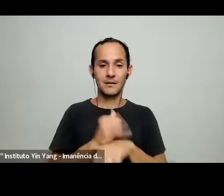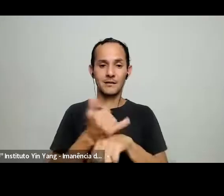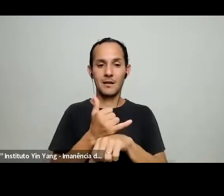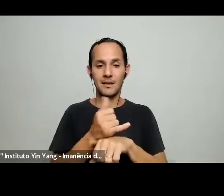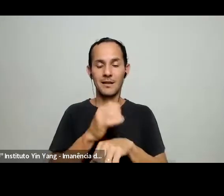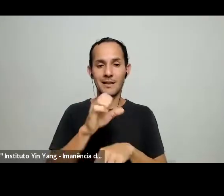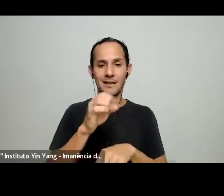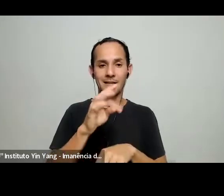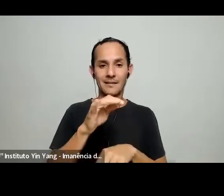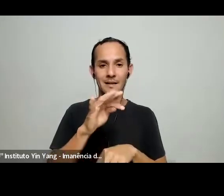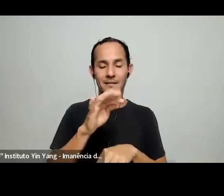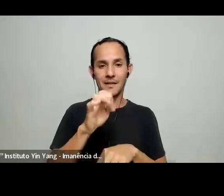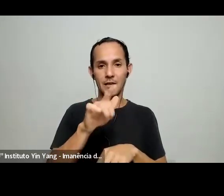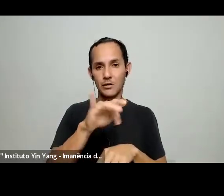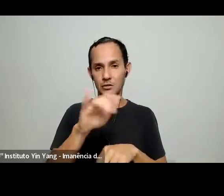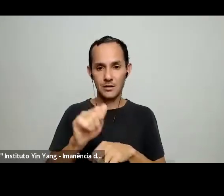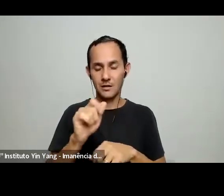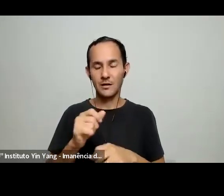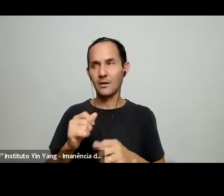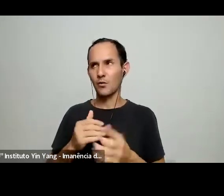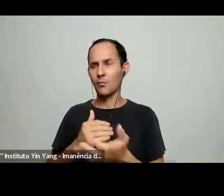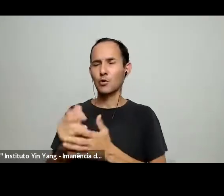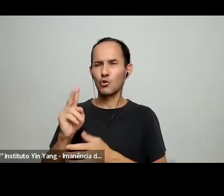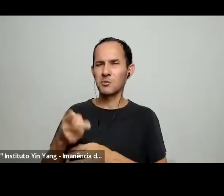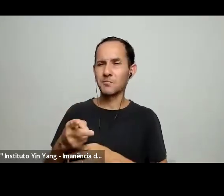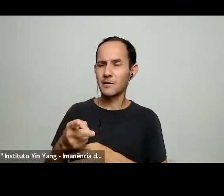de 2014 que eu mencionei, ela é de